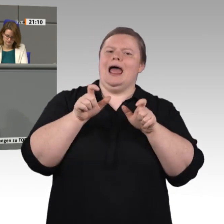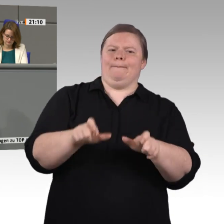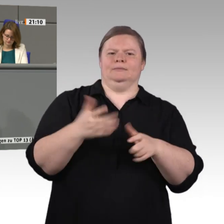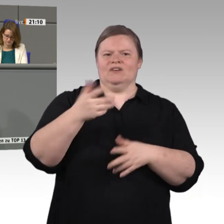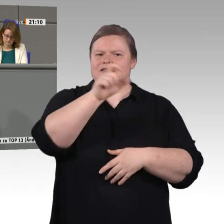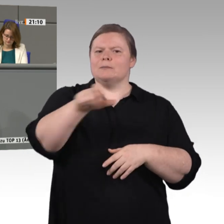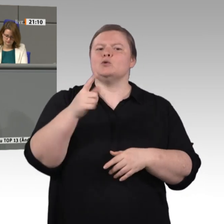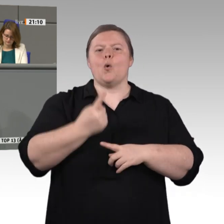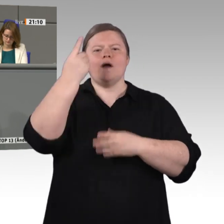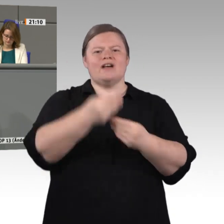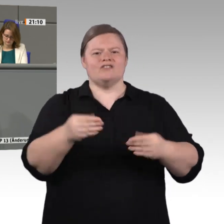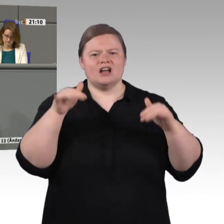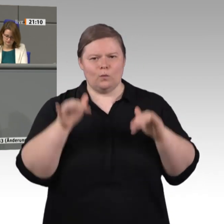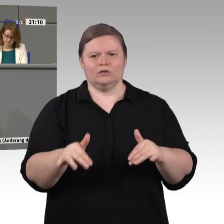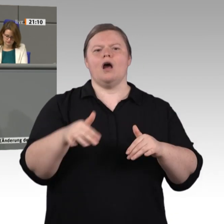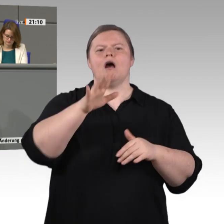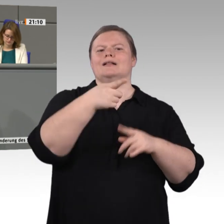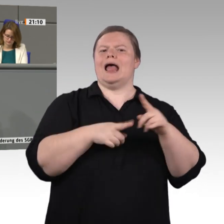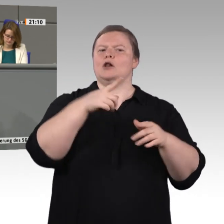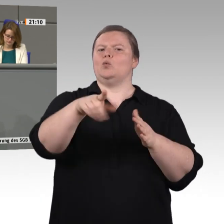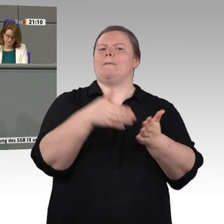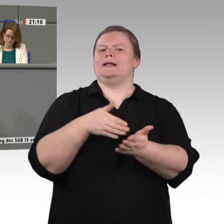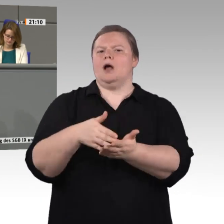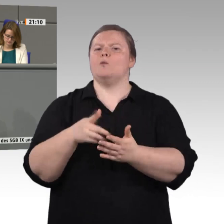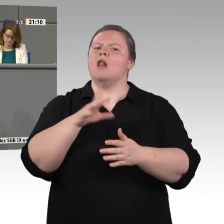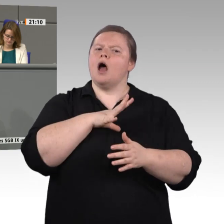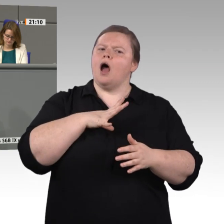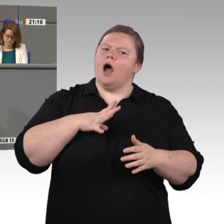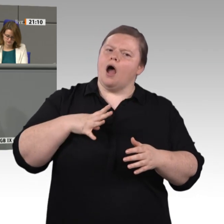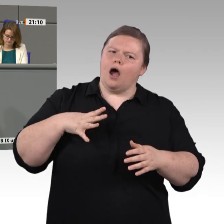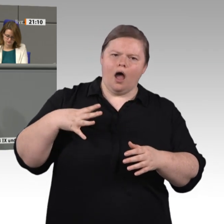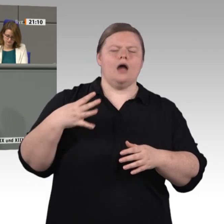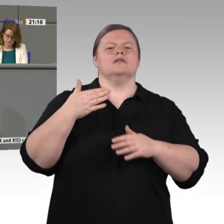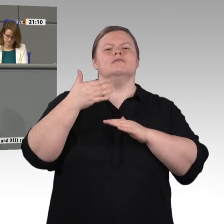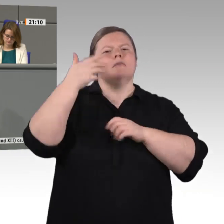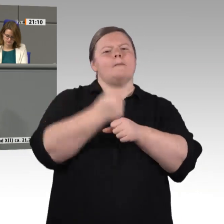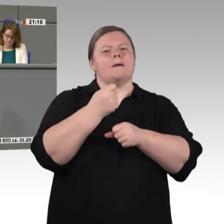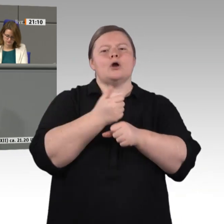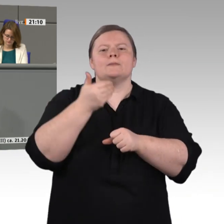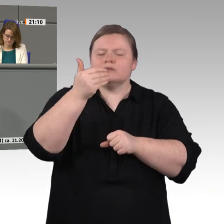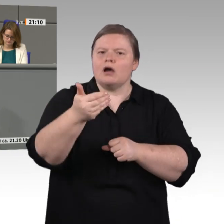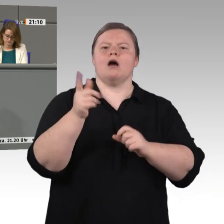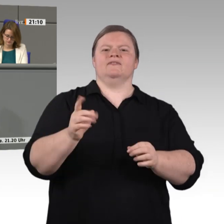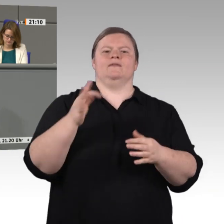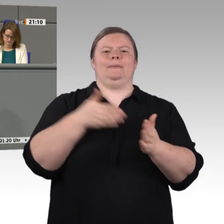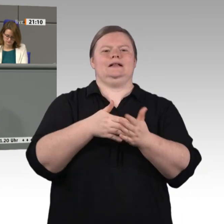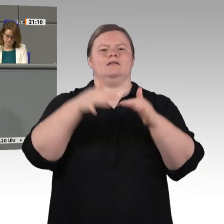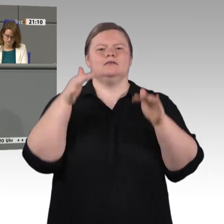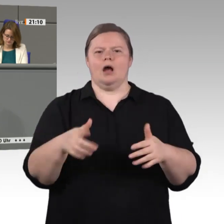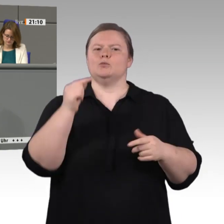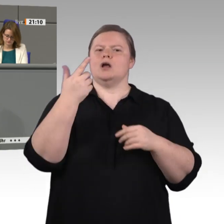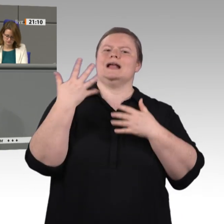zu Werkstätten für Menschen mit Behinderungen steht, flexibler, schneller am Markt, auch für kleinere und